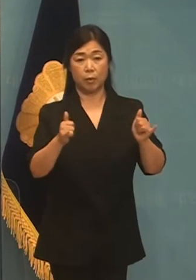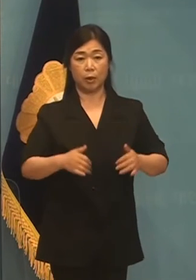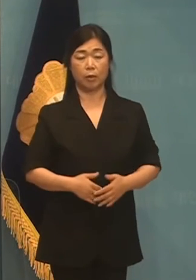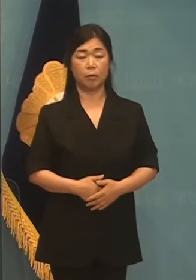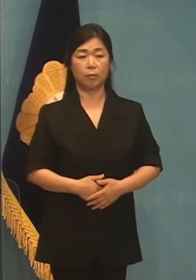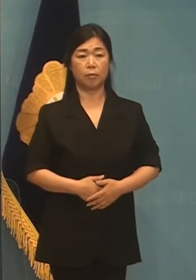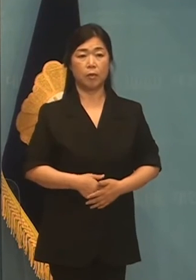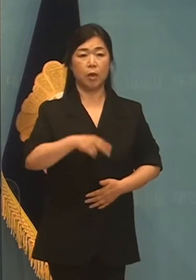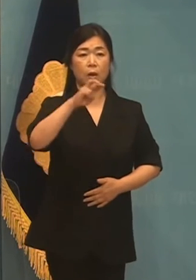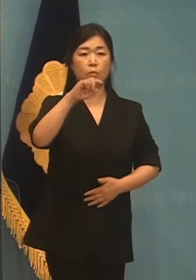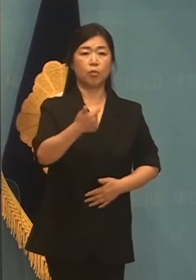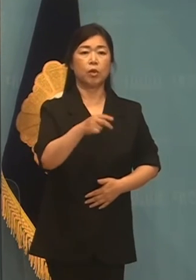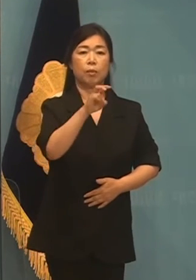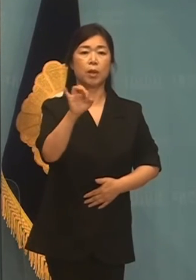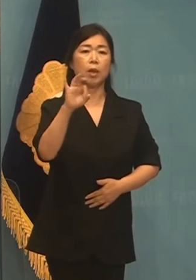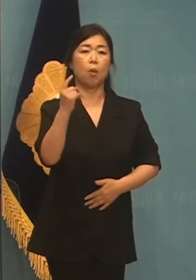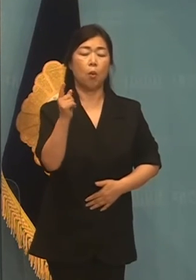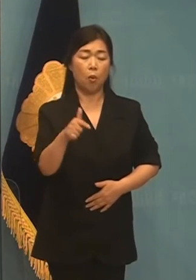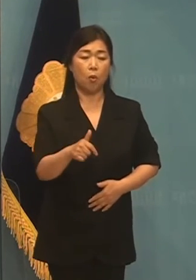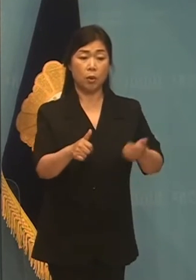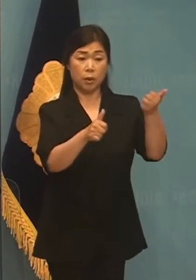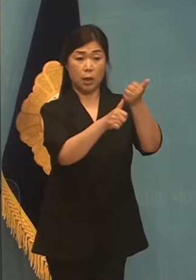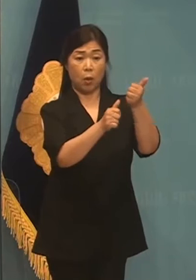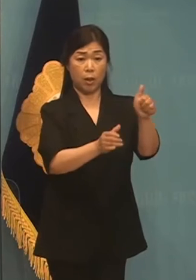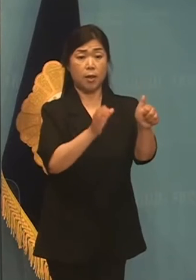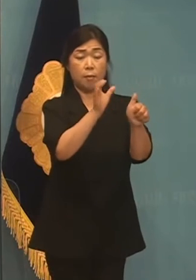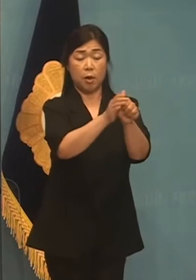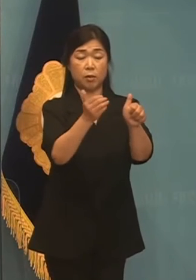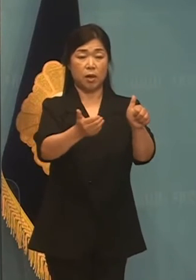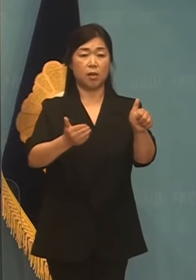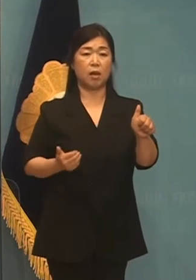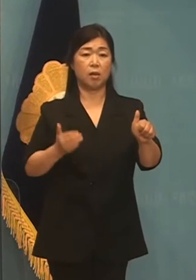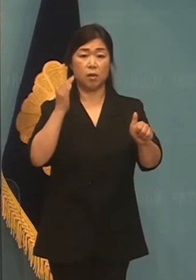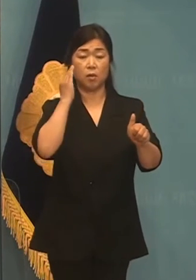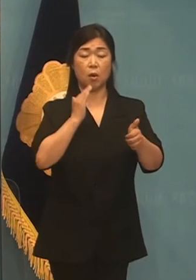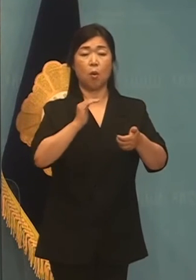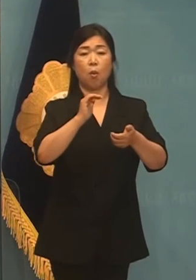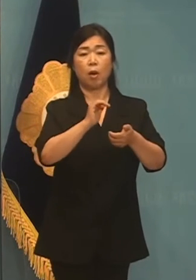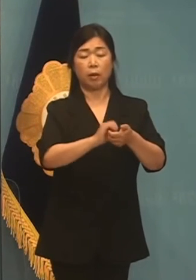문미옥 차관에 임명되기 전 청와대의